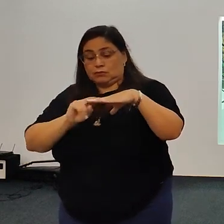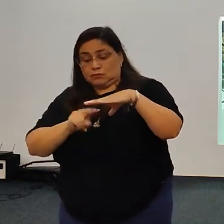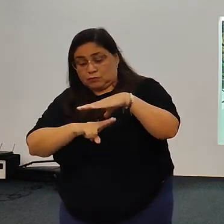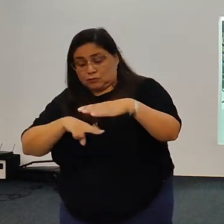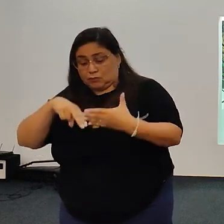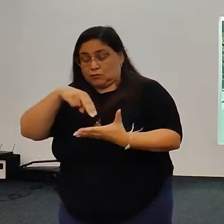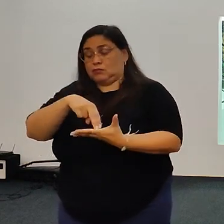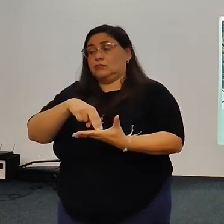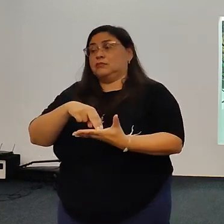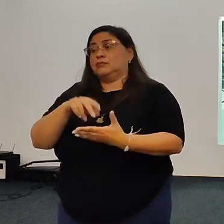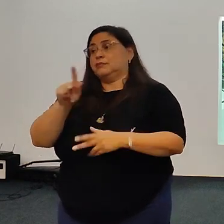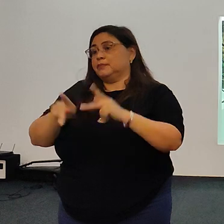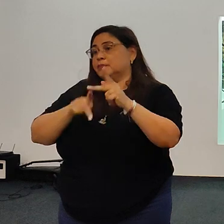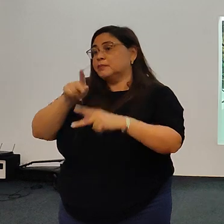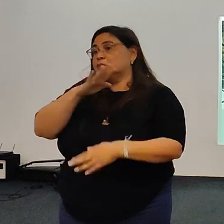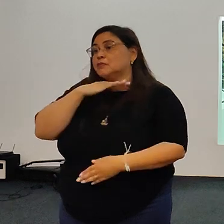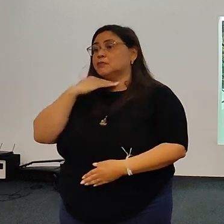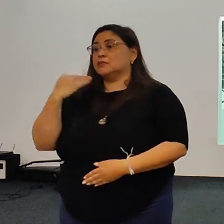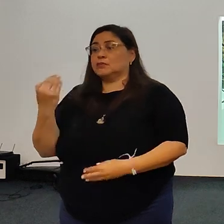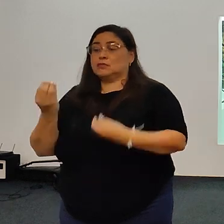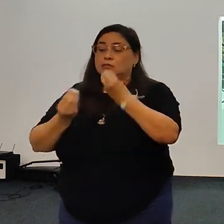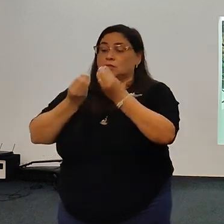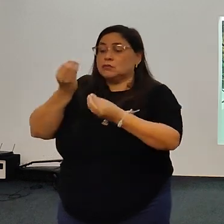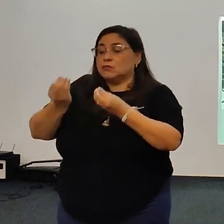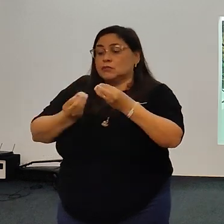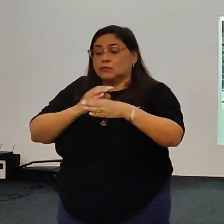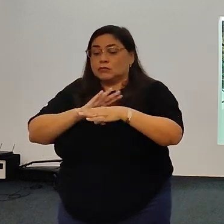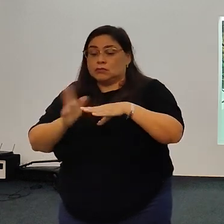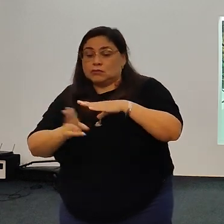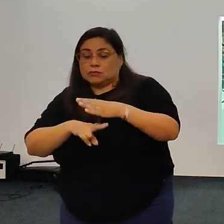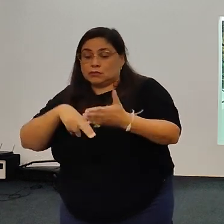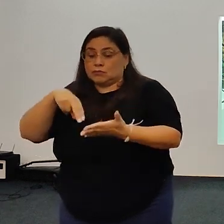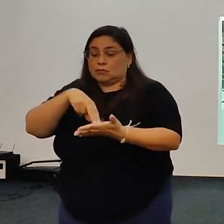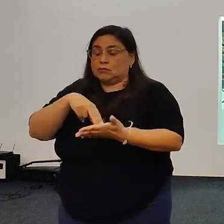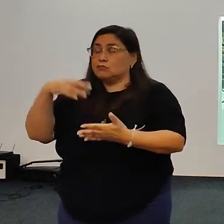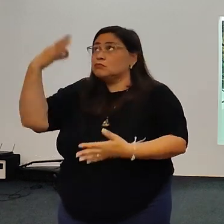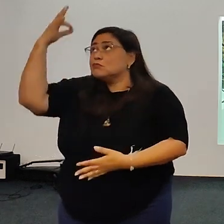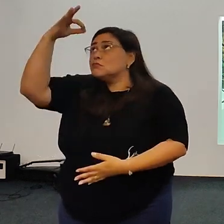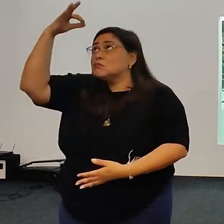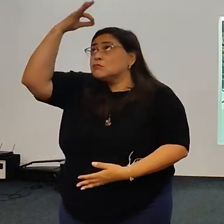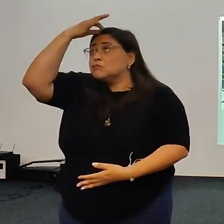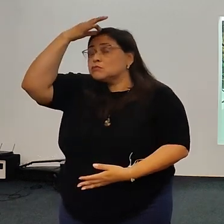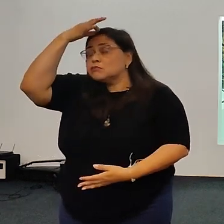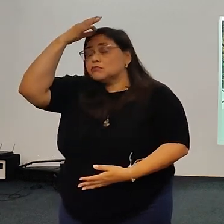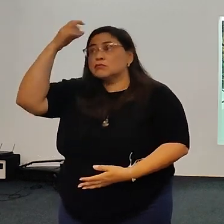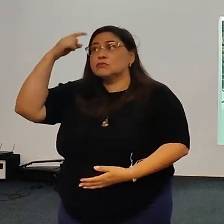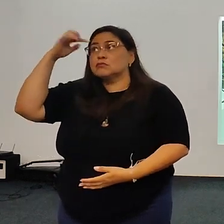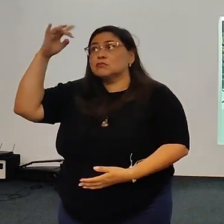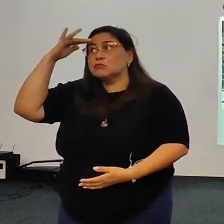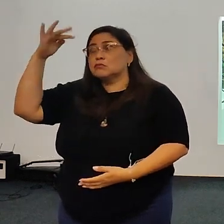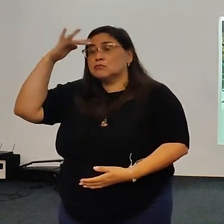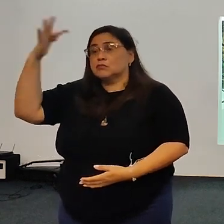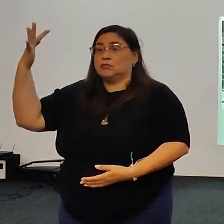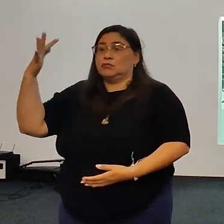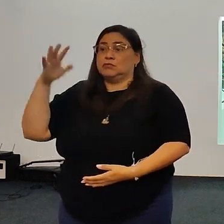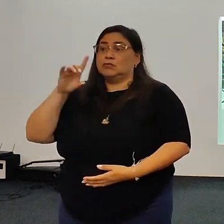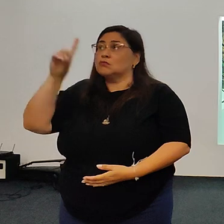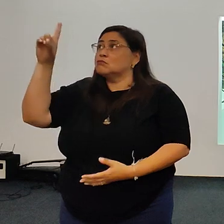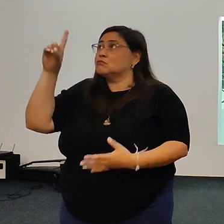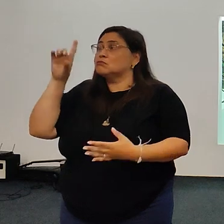morreu fisicamente. Não tem como você ressuscitar uma ideia, um espírito. Não tem como você ressuscitar um Deus